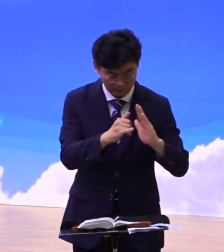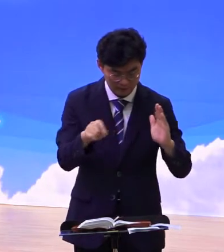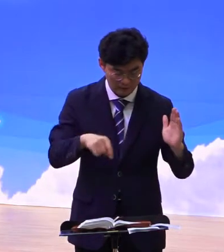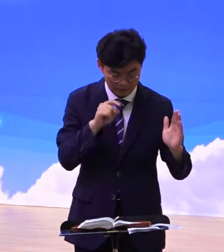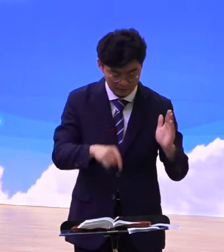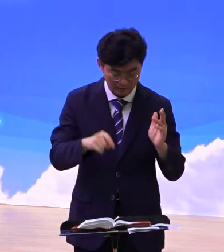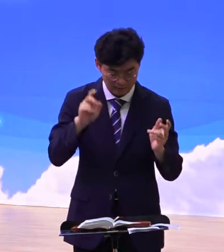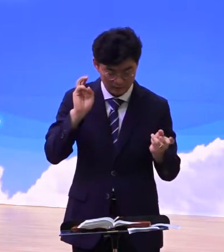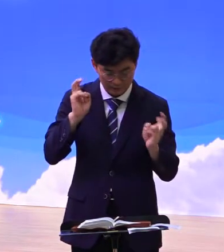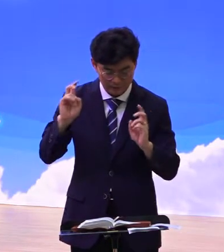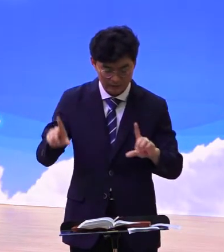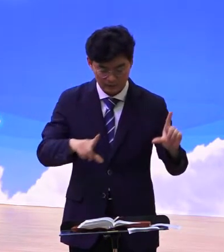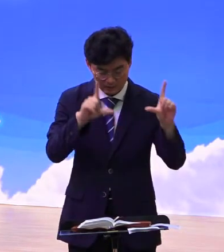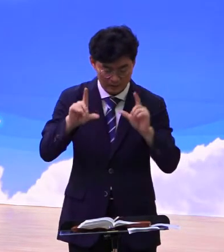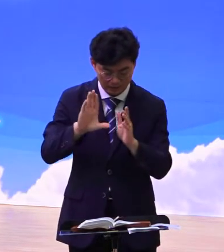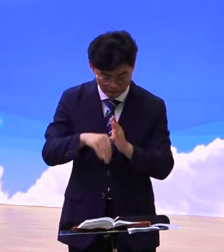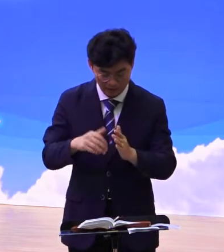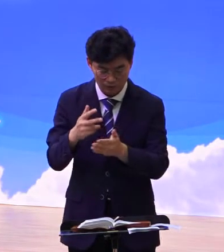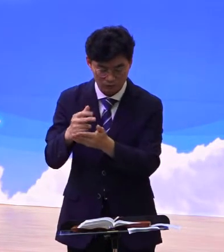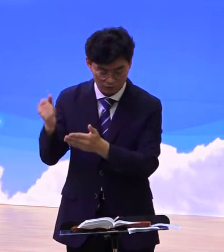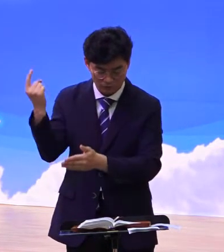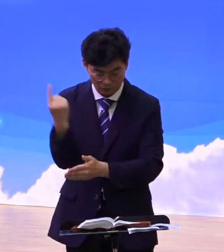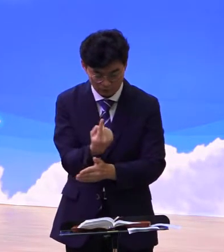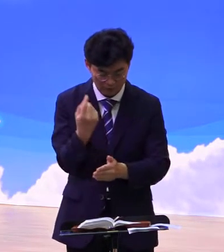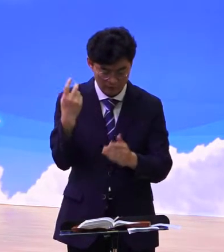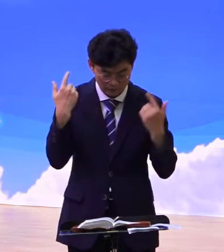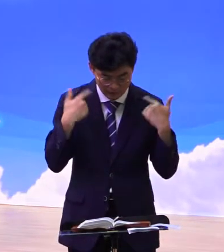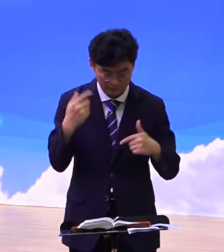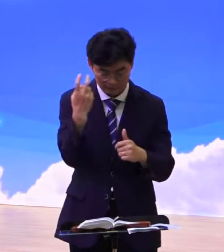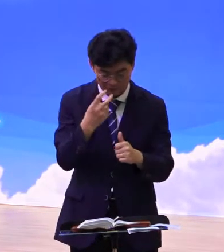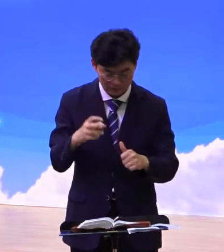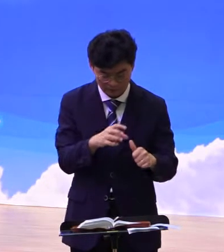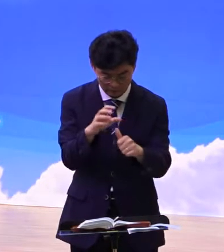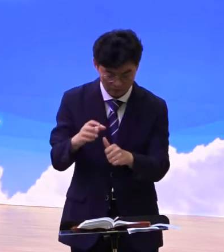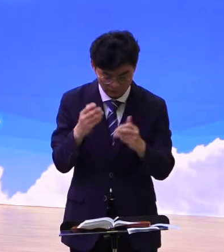지켜주시옵기를 간절히 바라고 합니다. 오늘도 말씀을